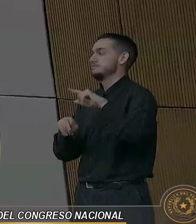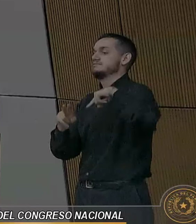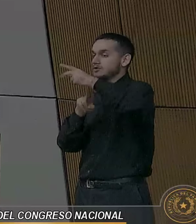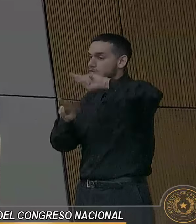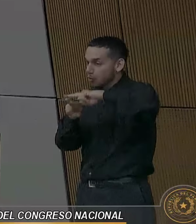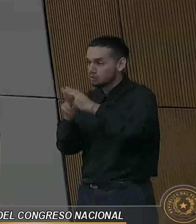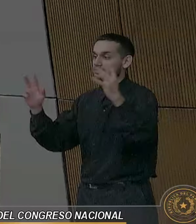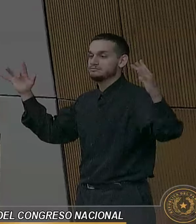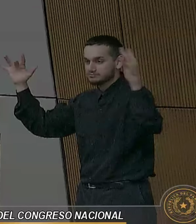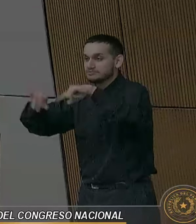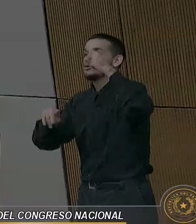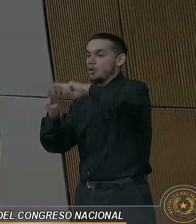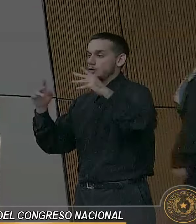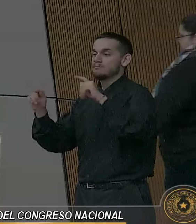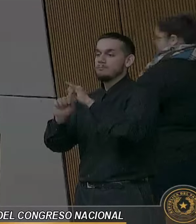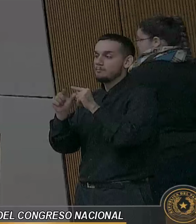esto